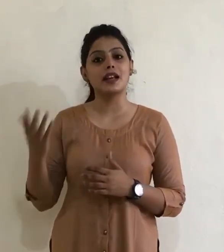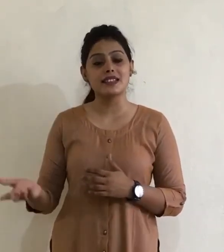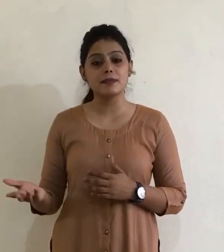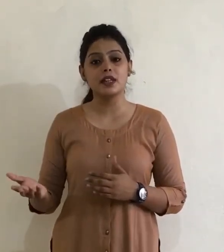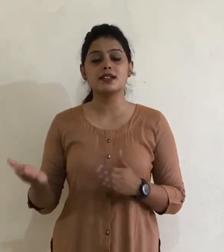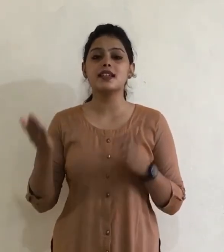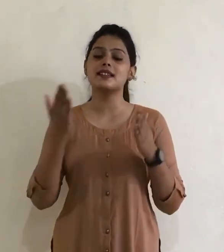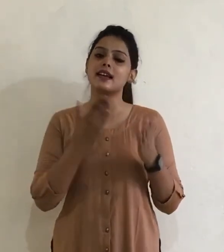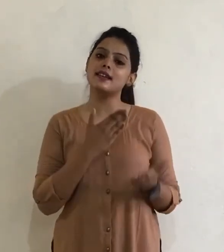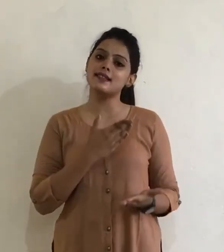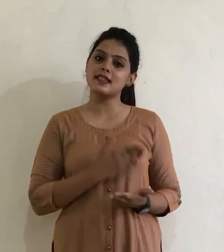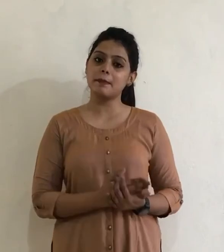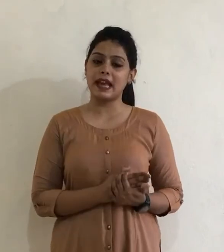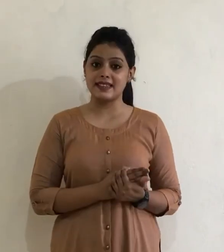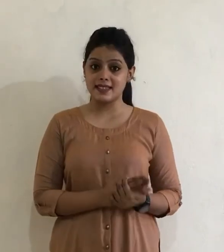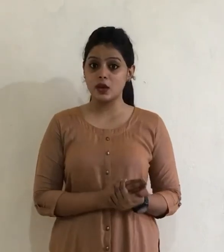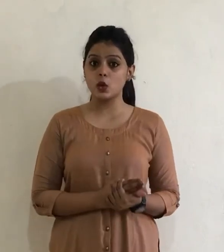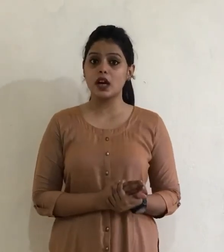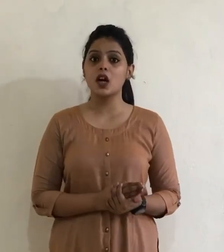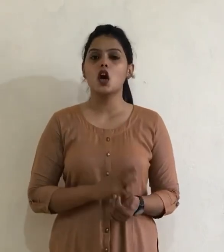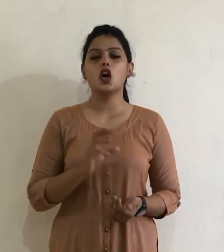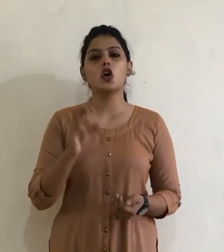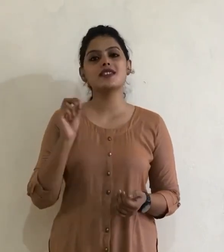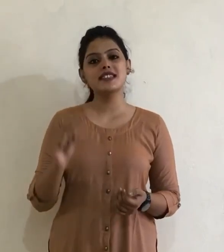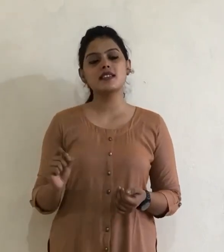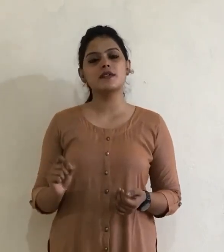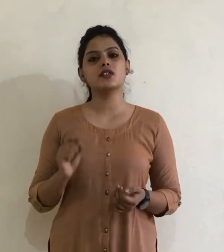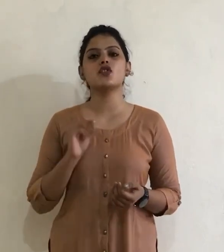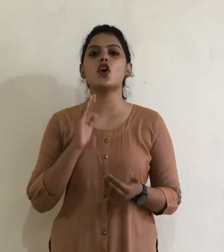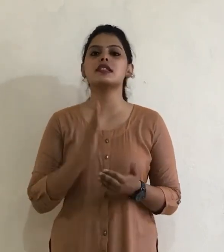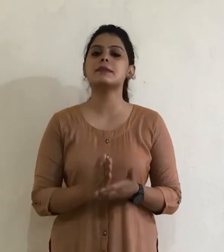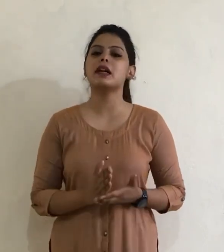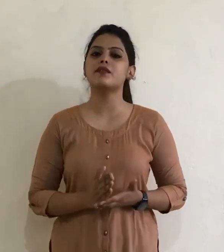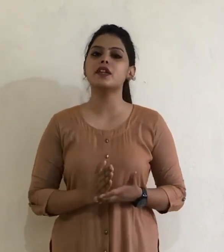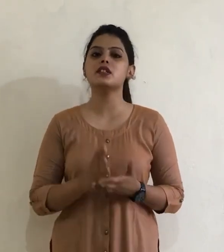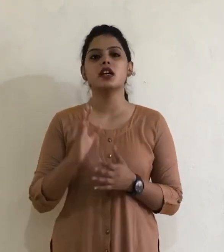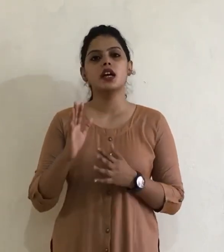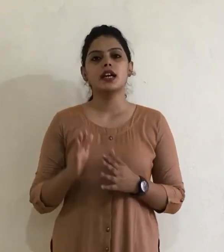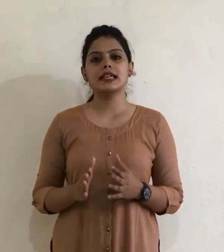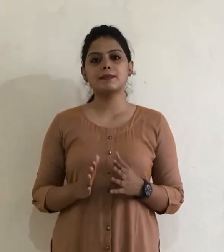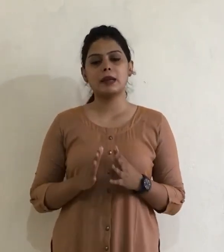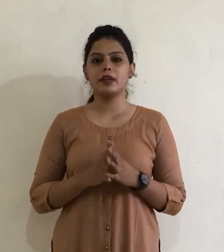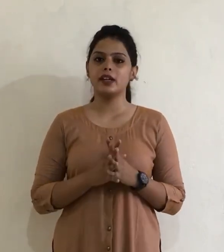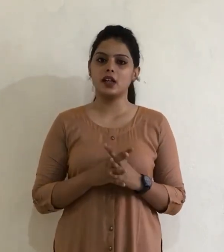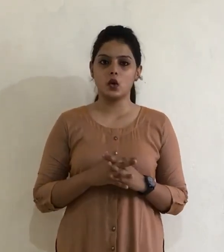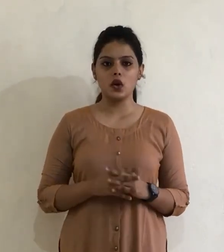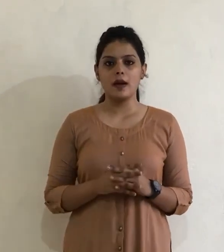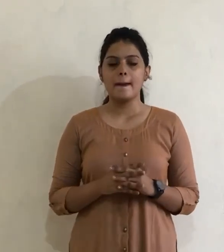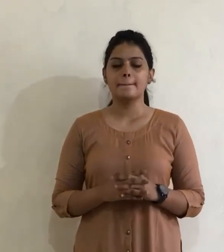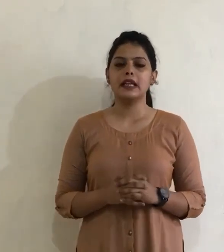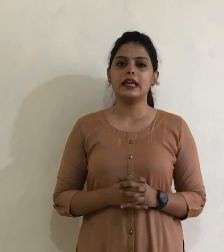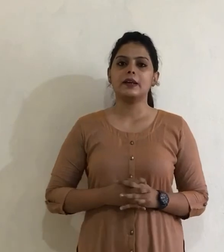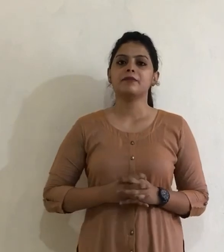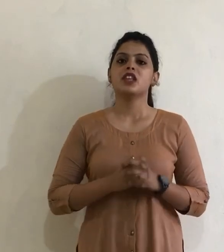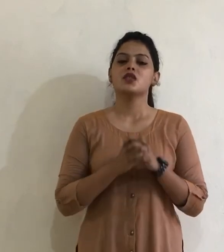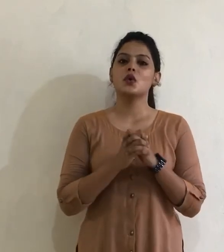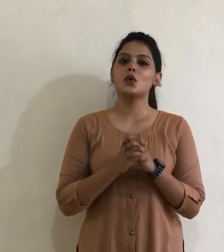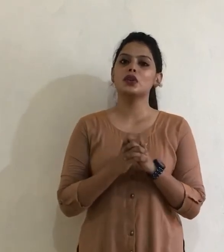लाइसेंस मिलना चाहिए, इसका लाइसेंस कब कैंसिल होगा और कौन सी सर्विसेज और कौन सी बेनिफिट्स किस प्राइमरी डीलर को मिलेगी. सो दिस